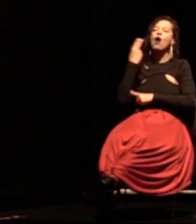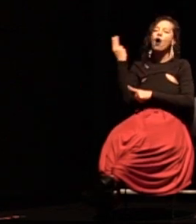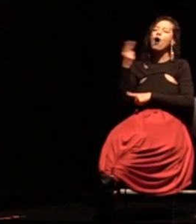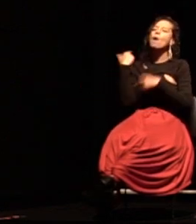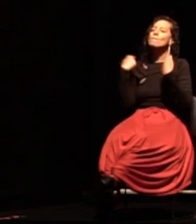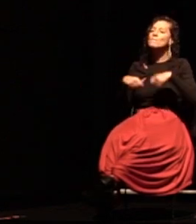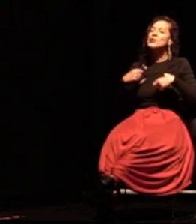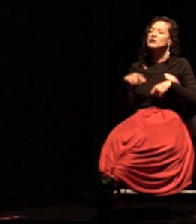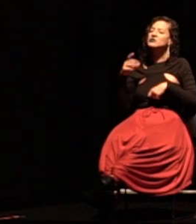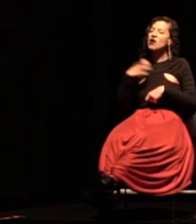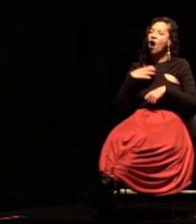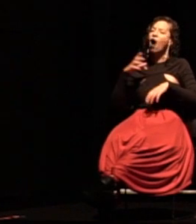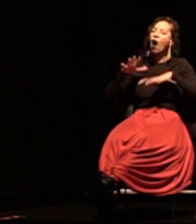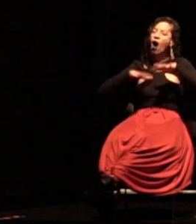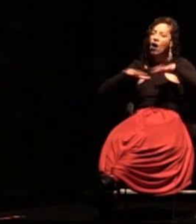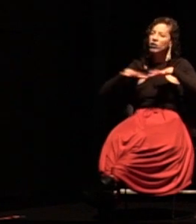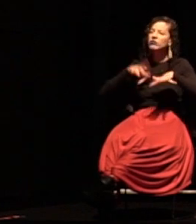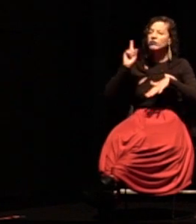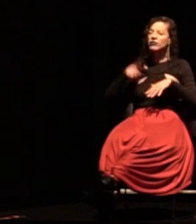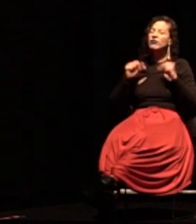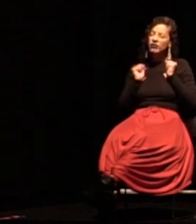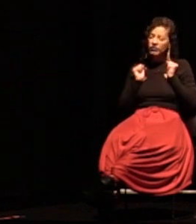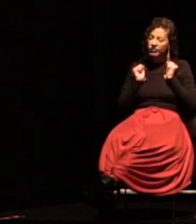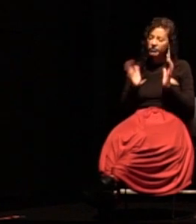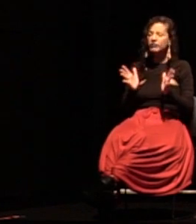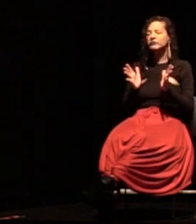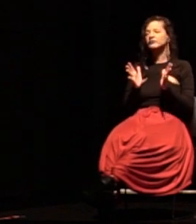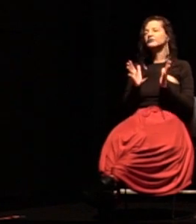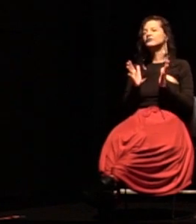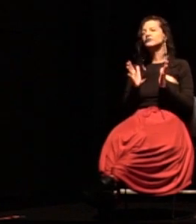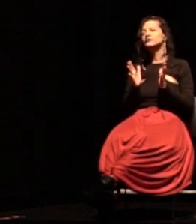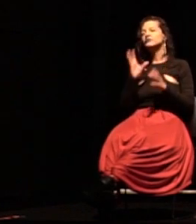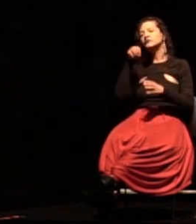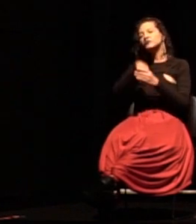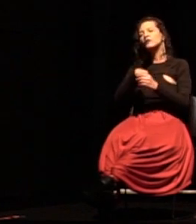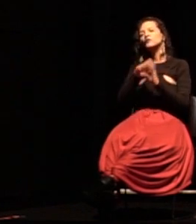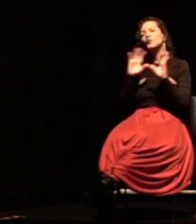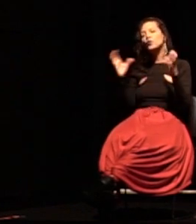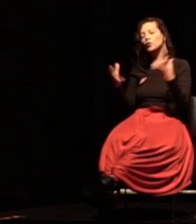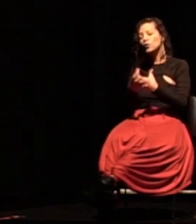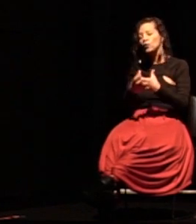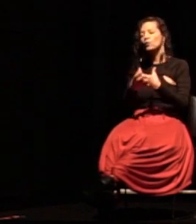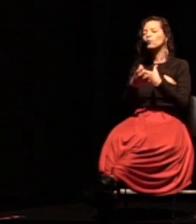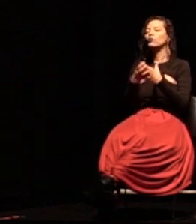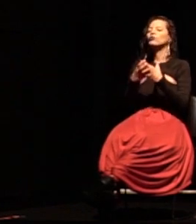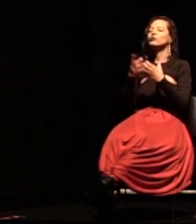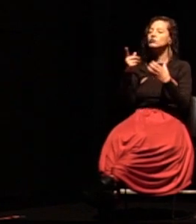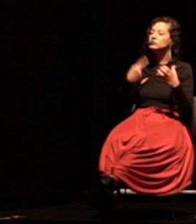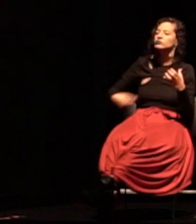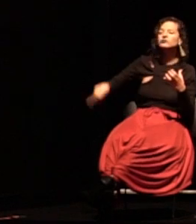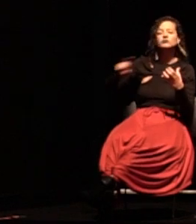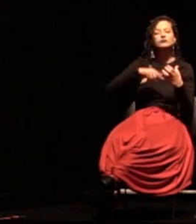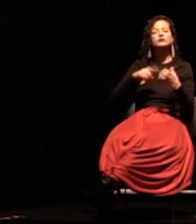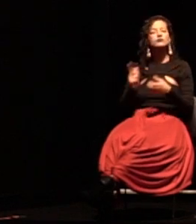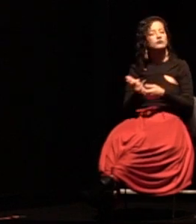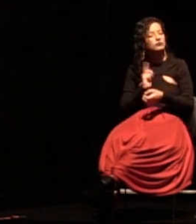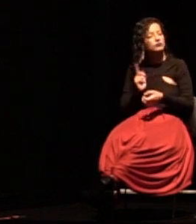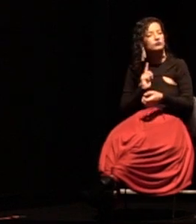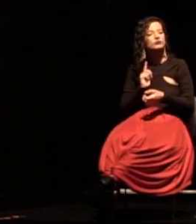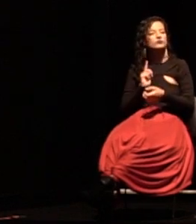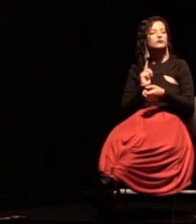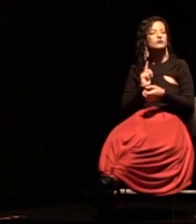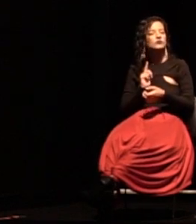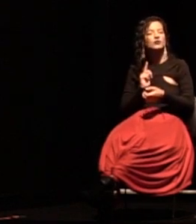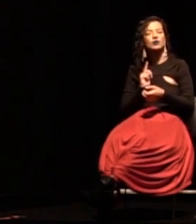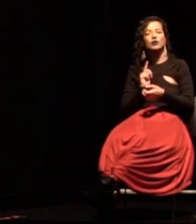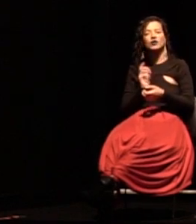neste movimento de atuação num grupo, num coletivo, e que tínhamos